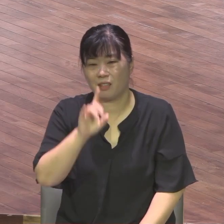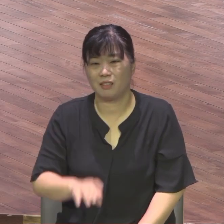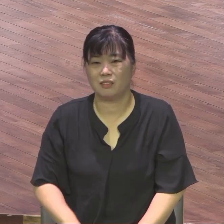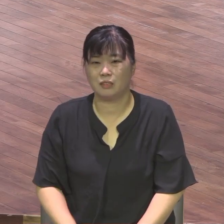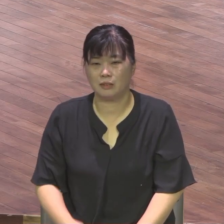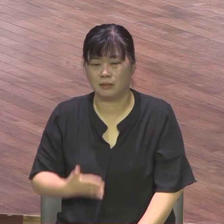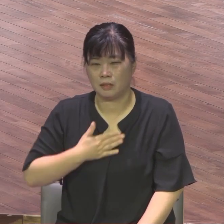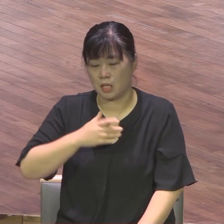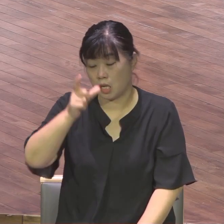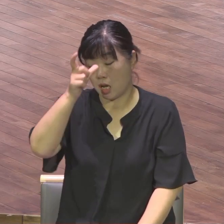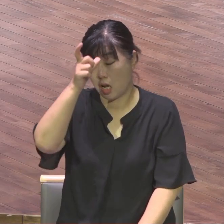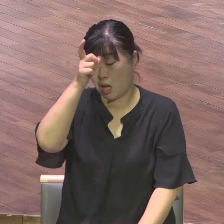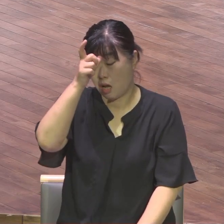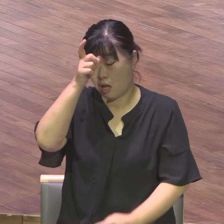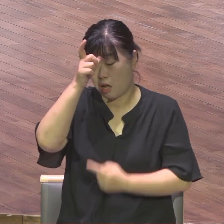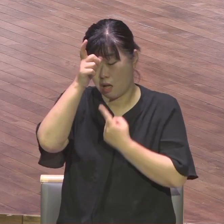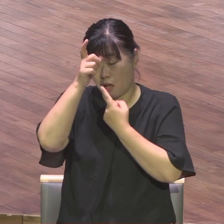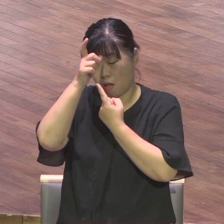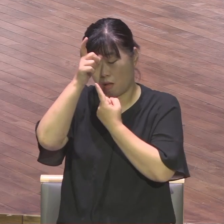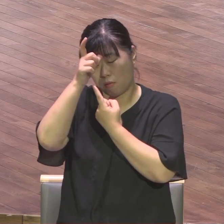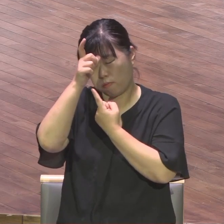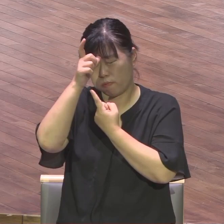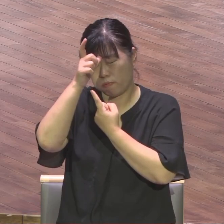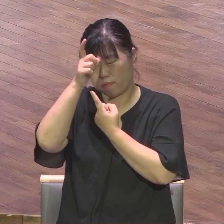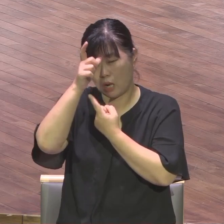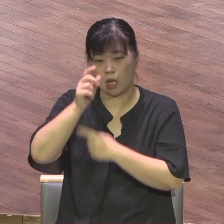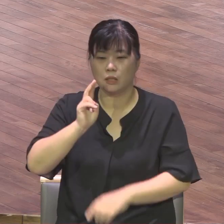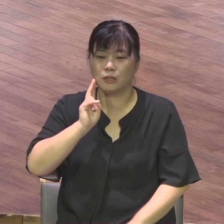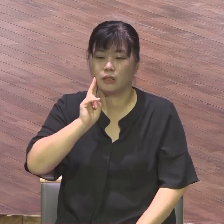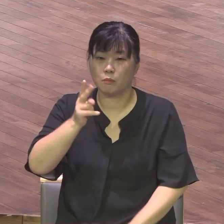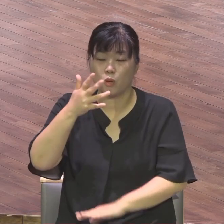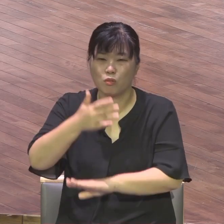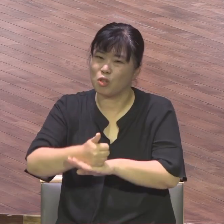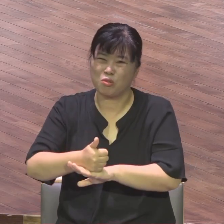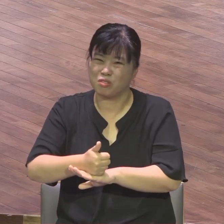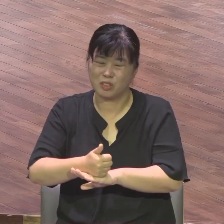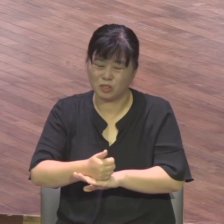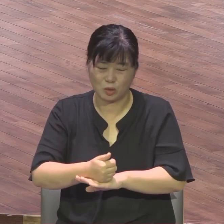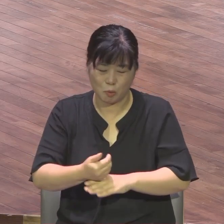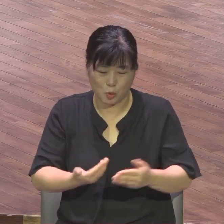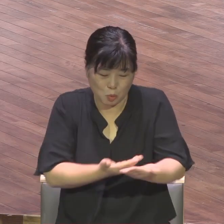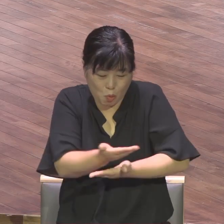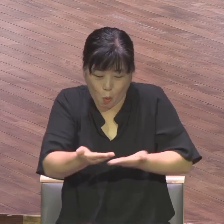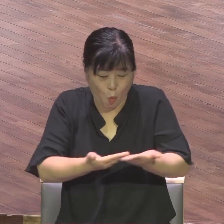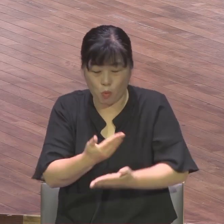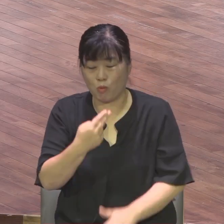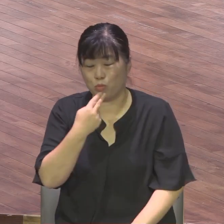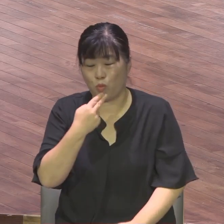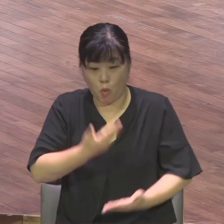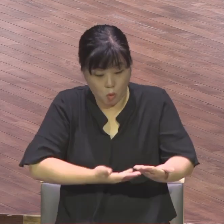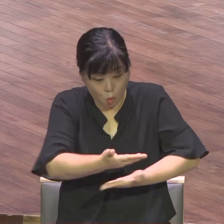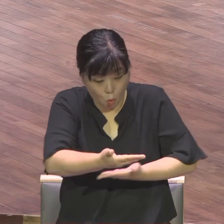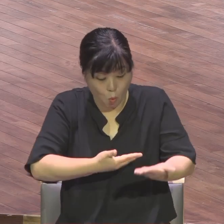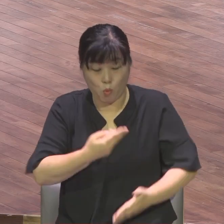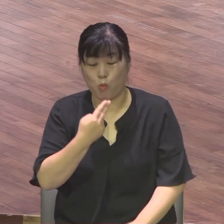딱 빠지겠어요. 자기 것, 자기 생각, 상대방과 전혀 소통되지 않아요.